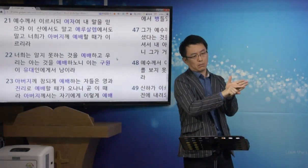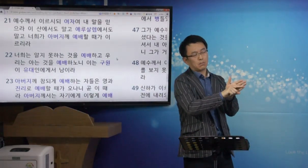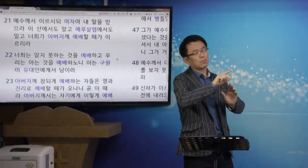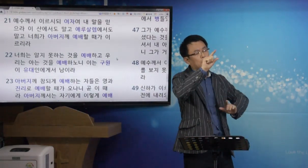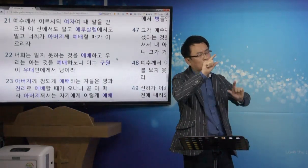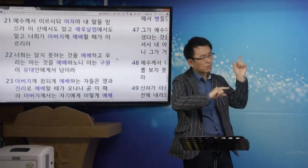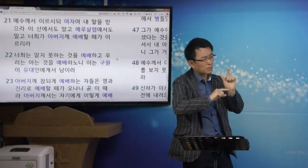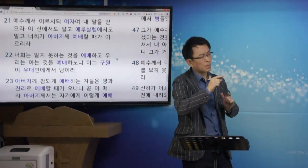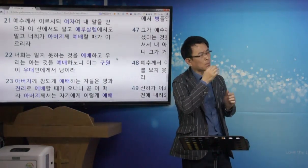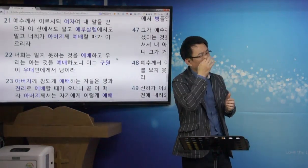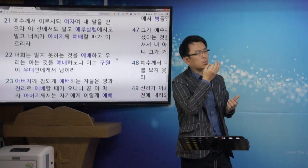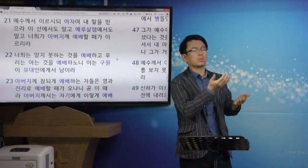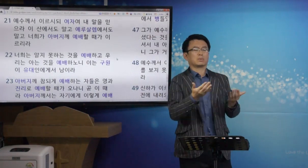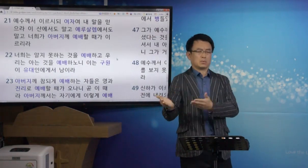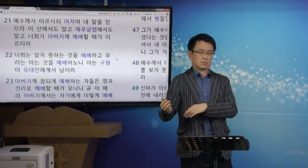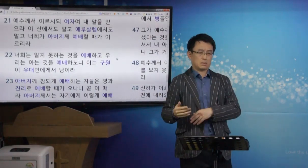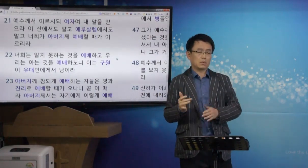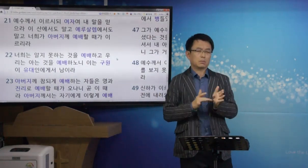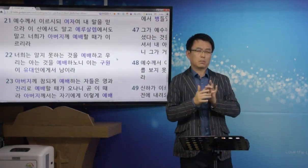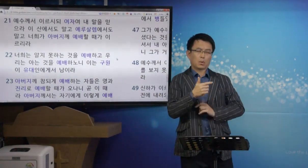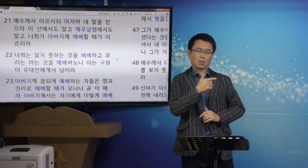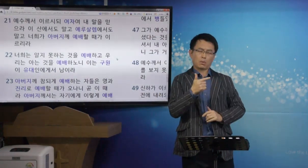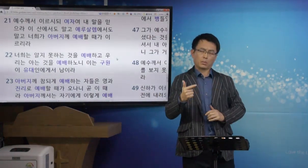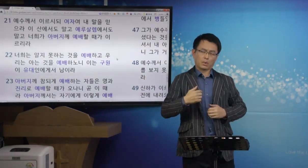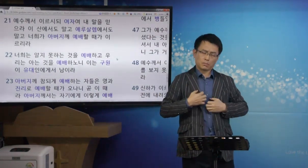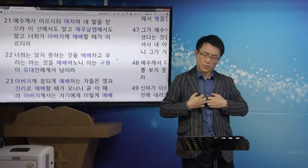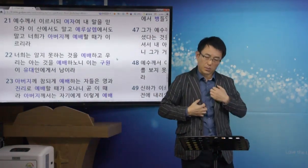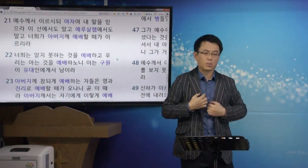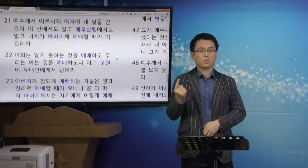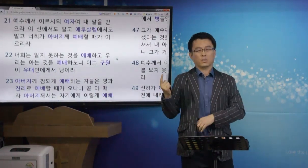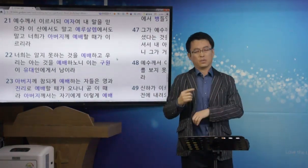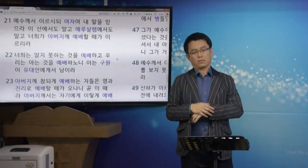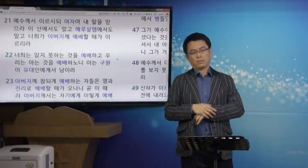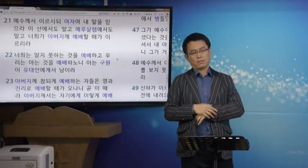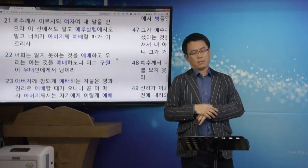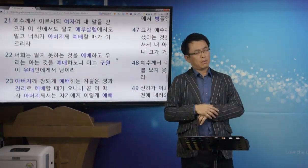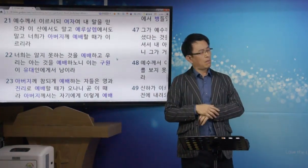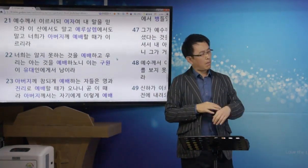믿음의 위대한 여인이군요 라는 것을 예수님이